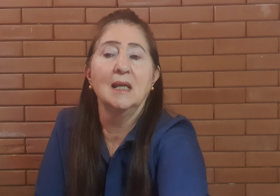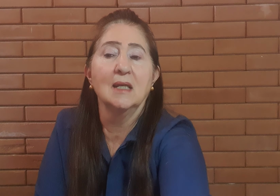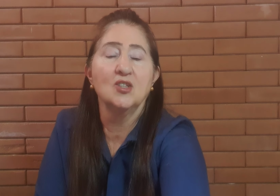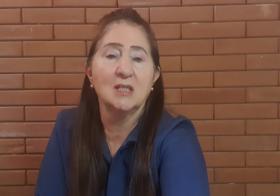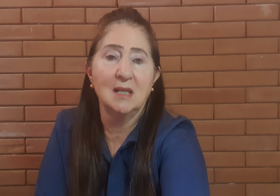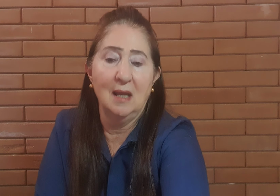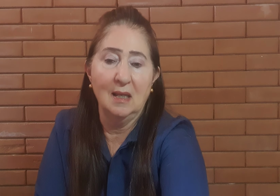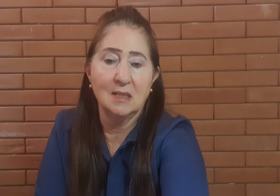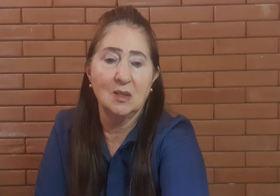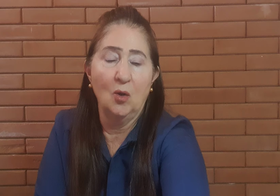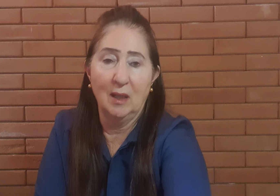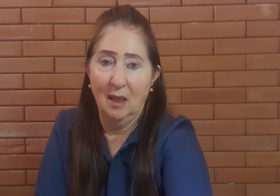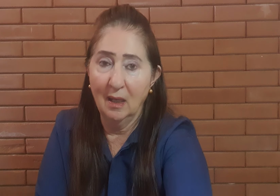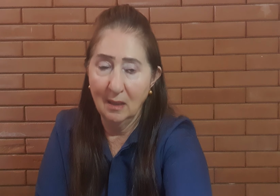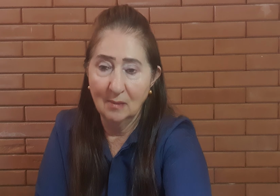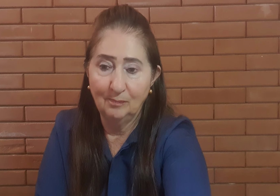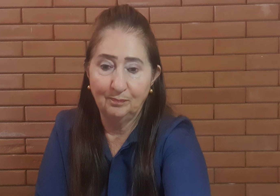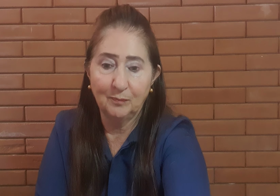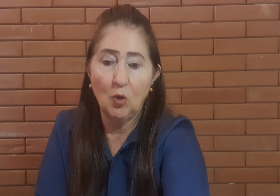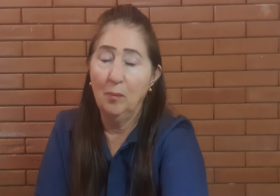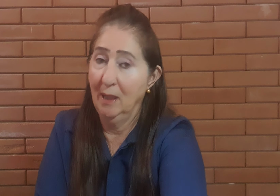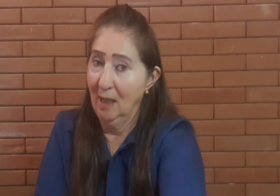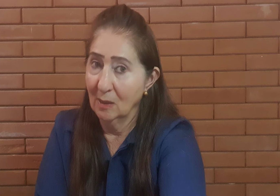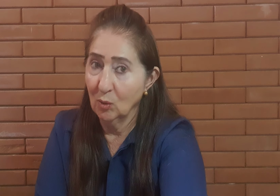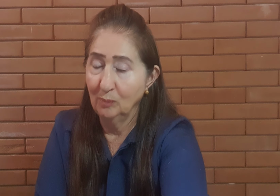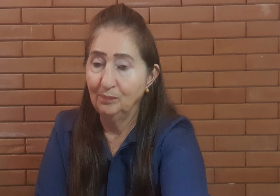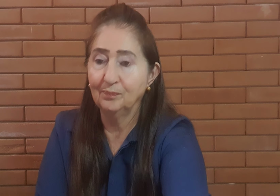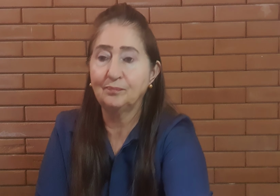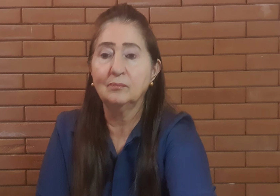de sinais, ok? Combinado?